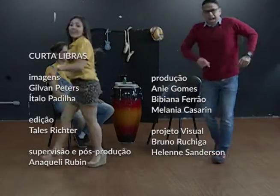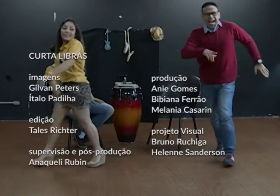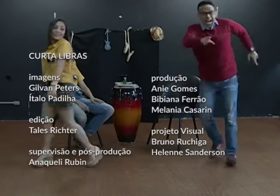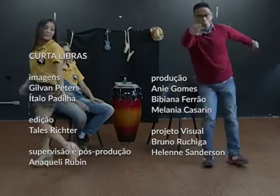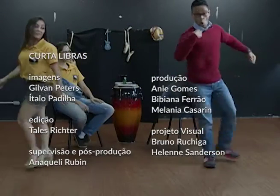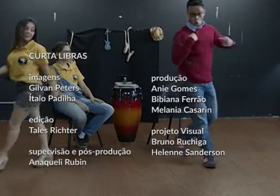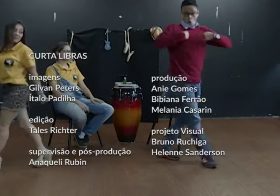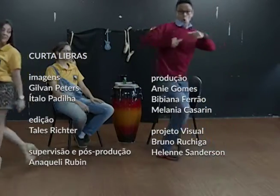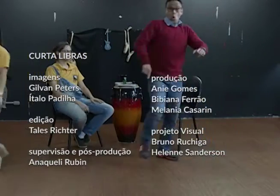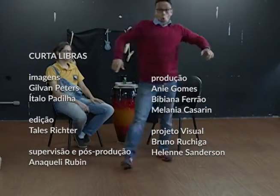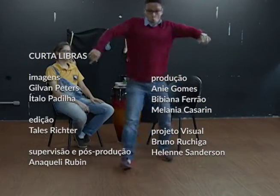Música